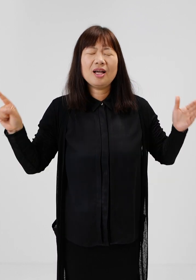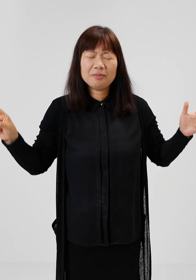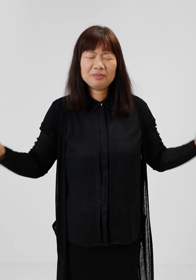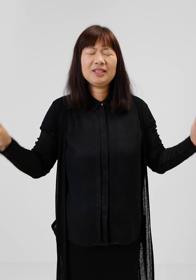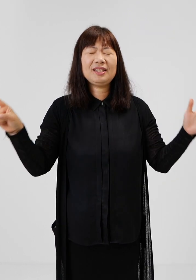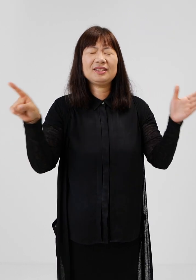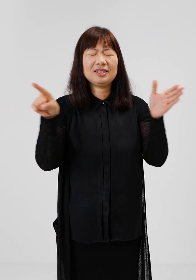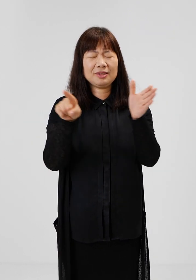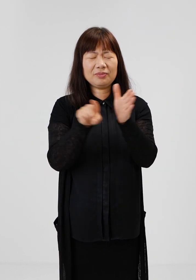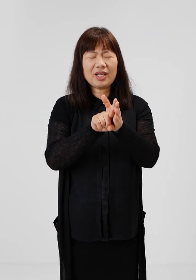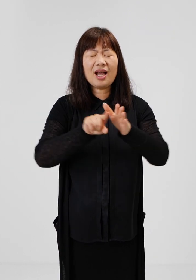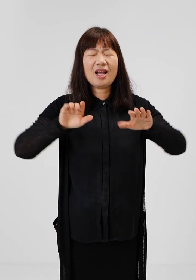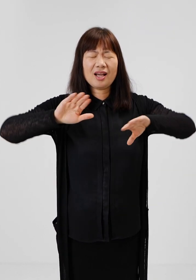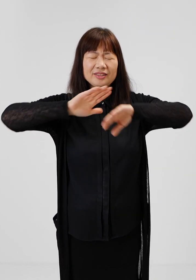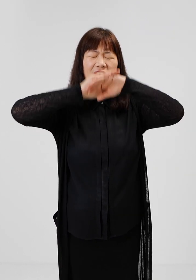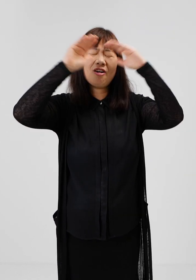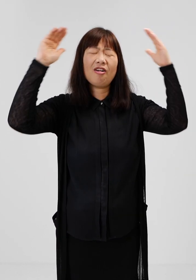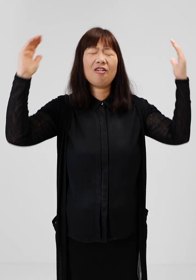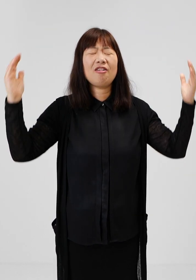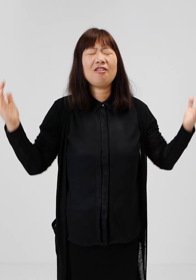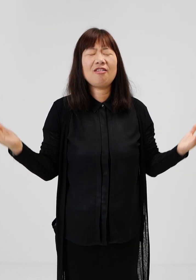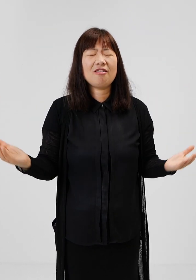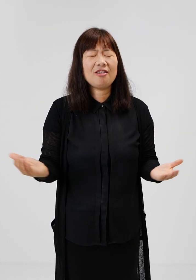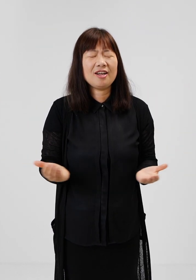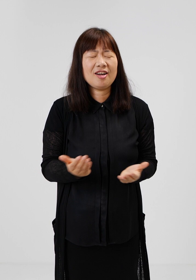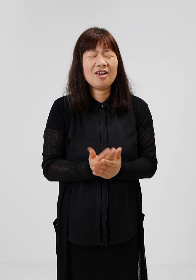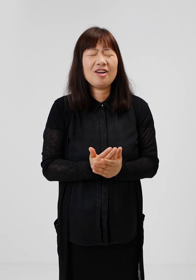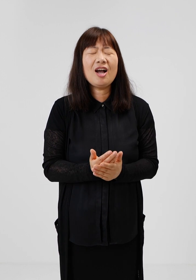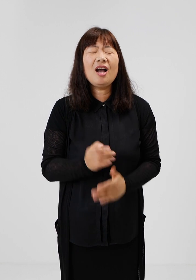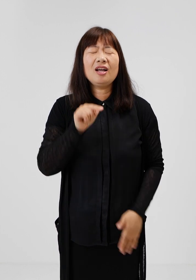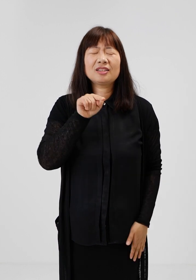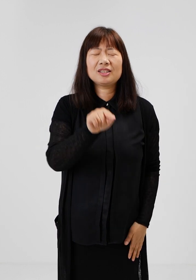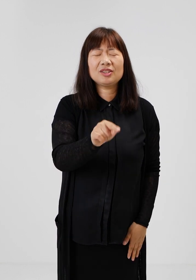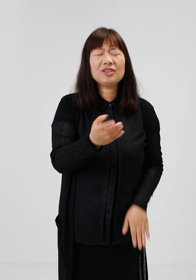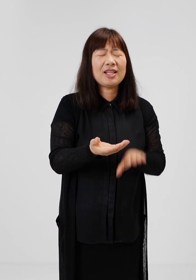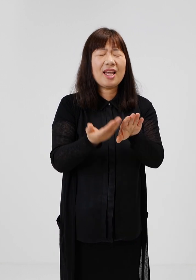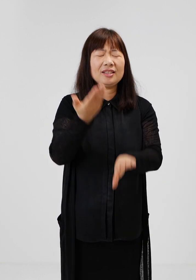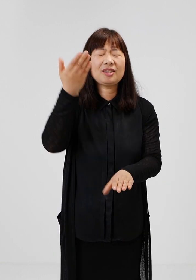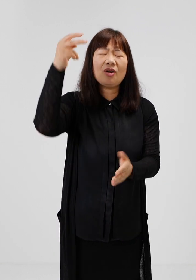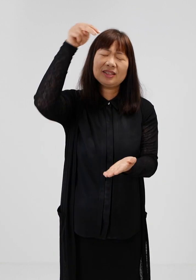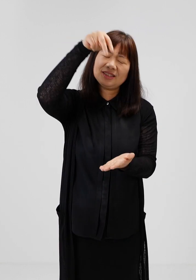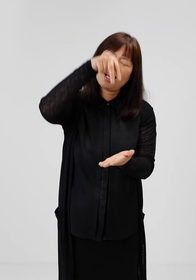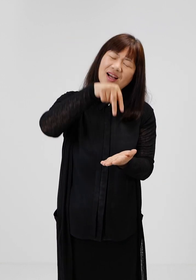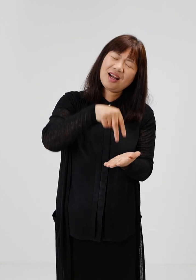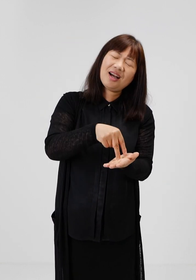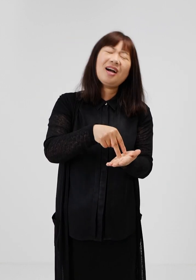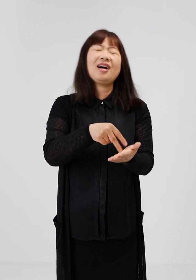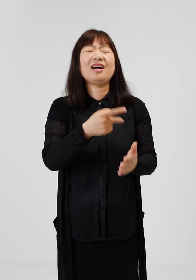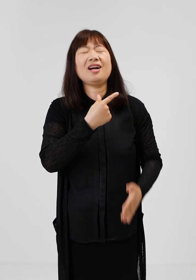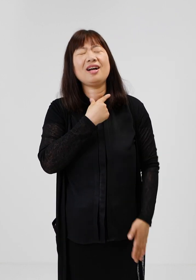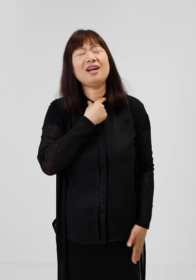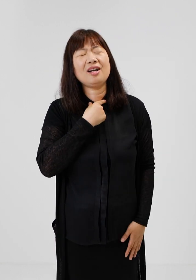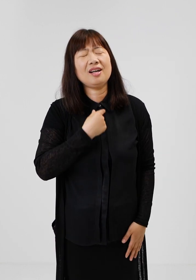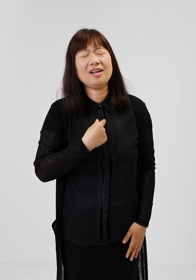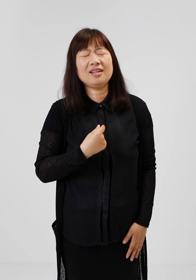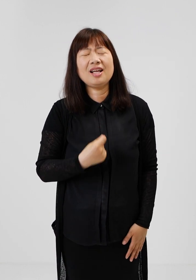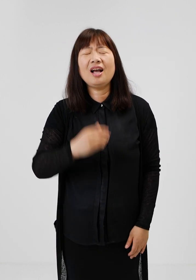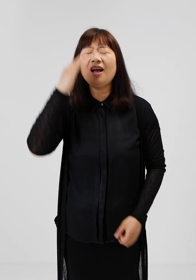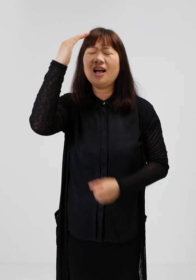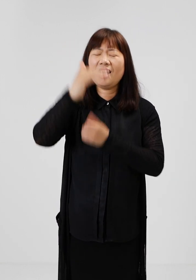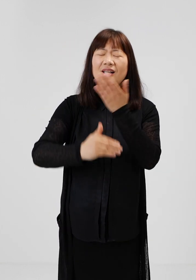들고 찬양합니다. 그 위에 서리라. 위에 서리라. 하나님의